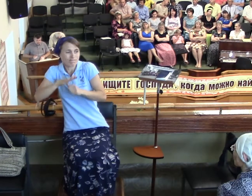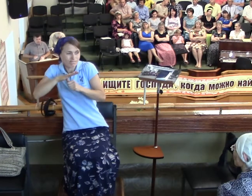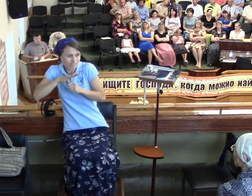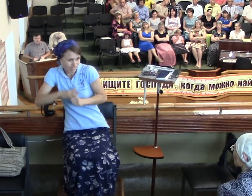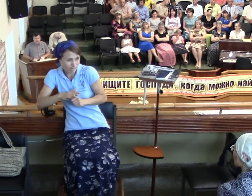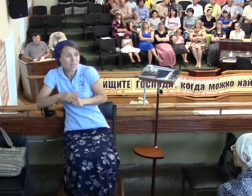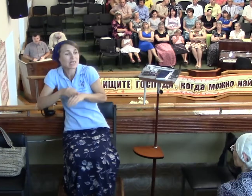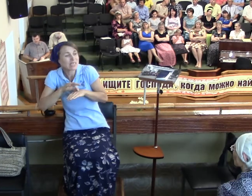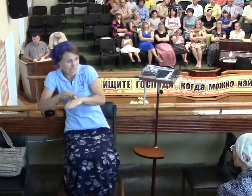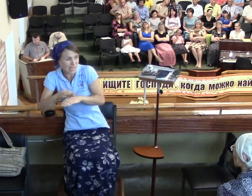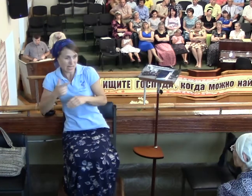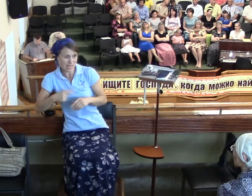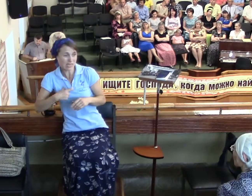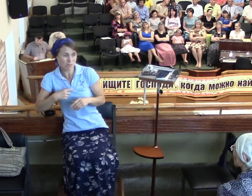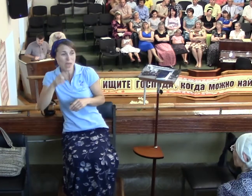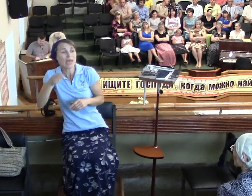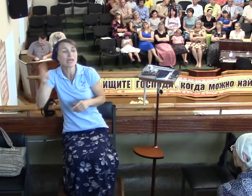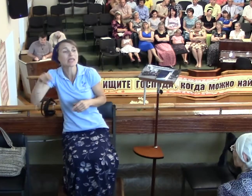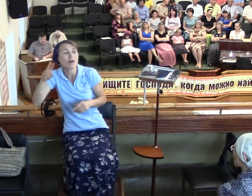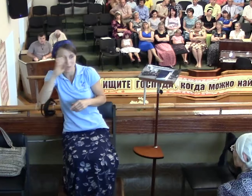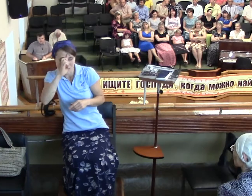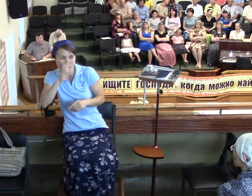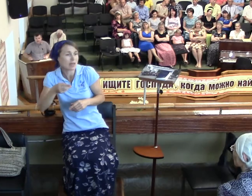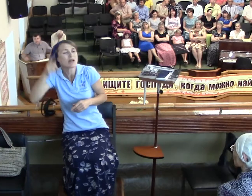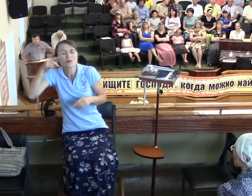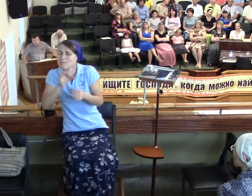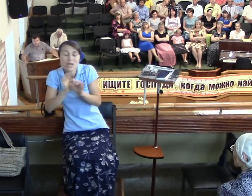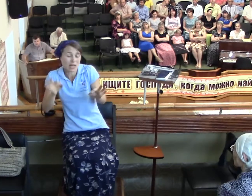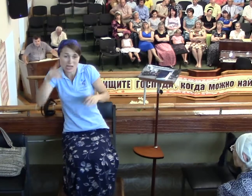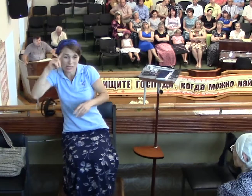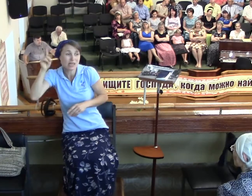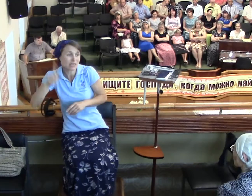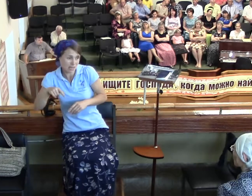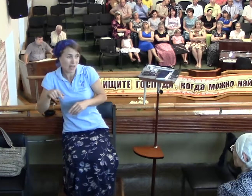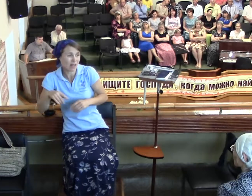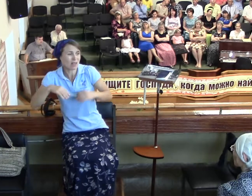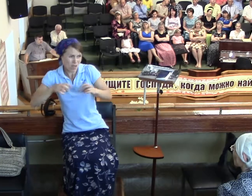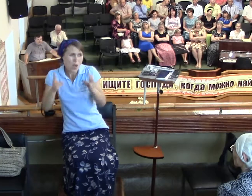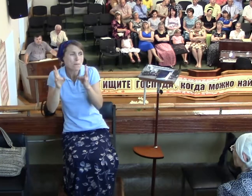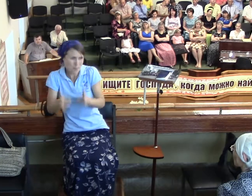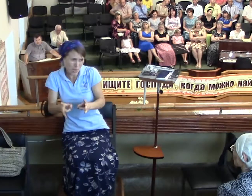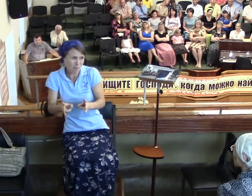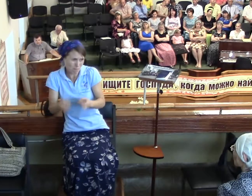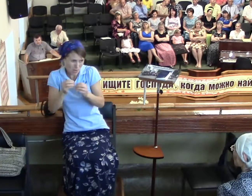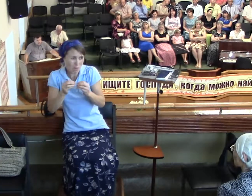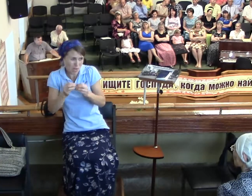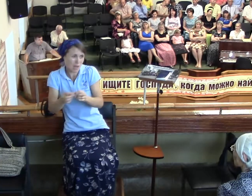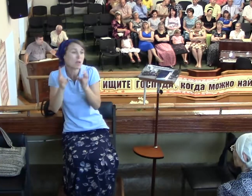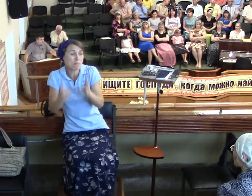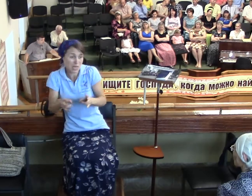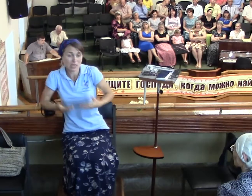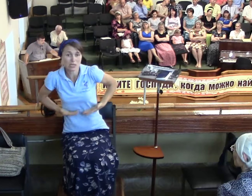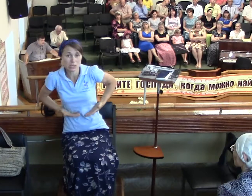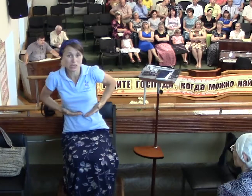Вы знаете, Давид прекрасно знал. Вокруг жизни Давида были интриги, были проблемы в его семье.